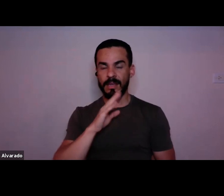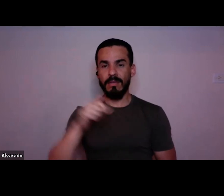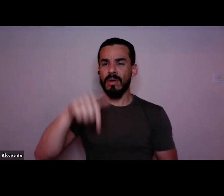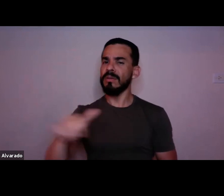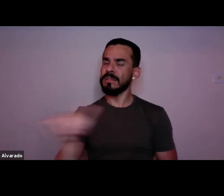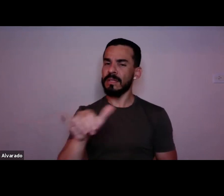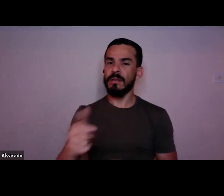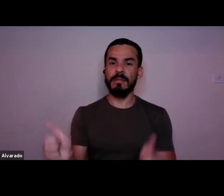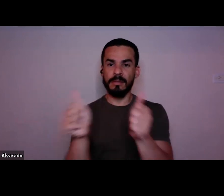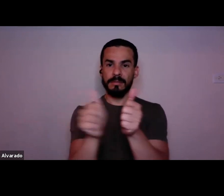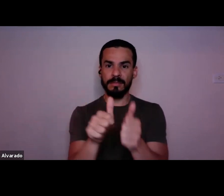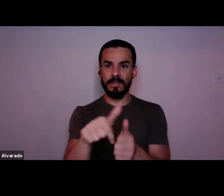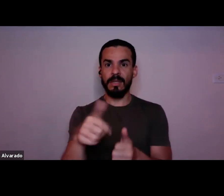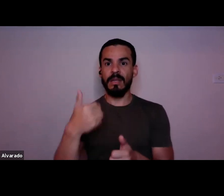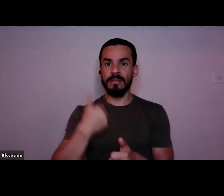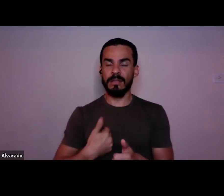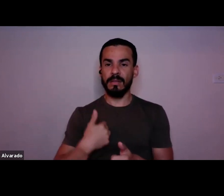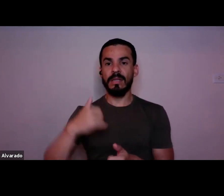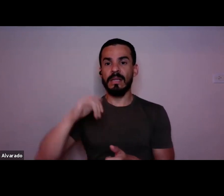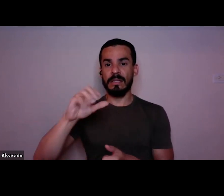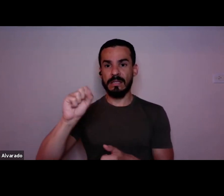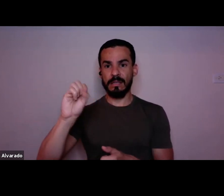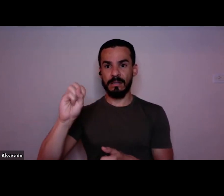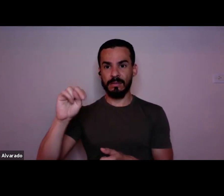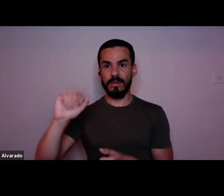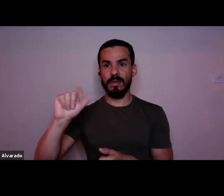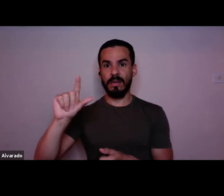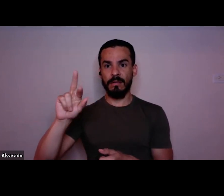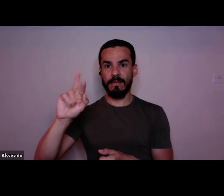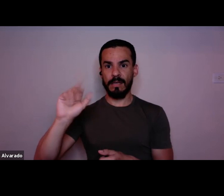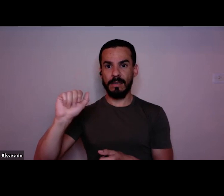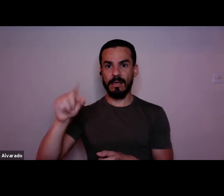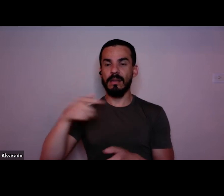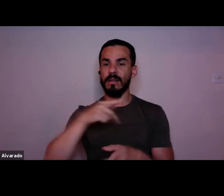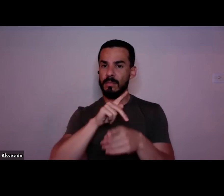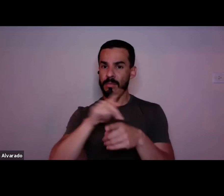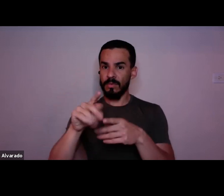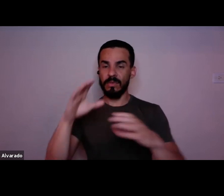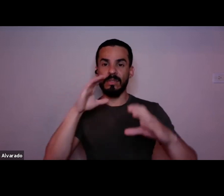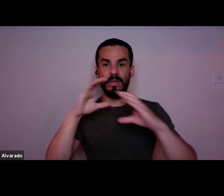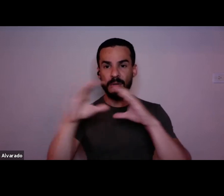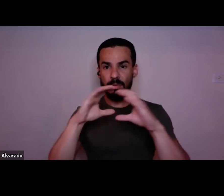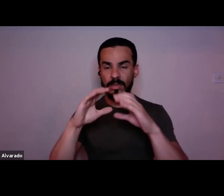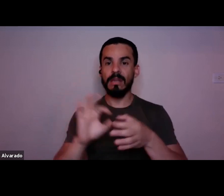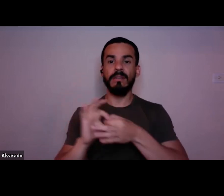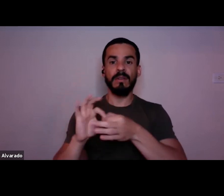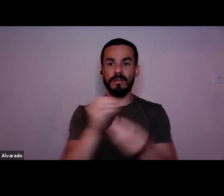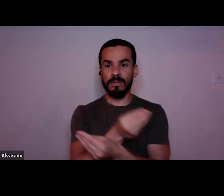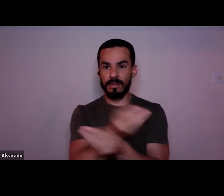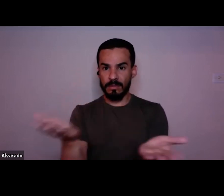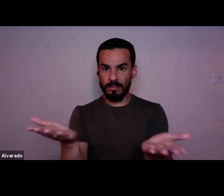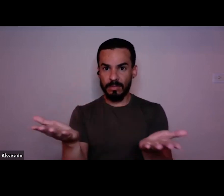estaba con nosotros el señor Jason Alvarado Rodríguez quien es profesional en comunicación y relaciones públicas